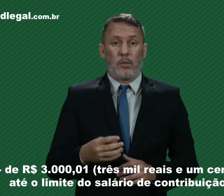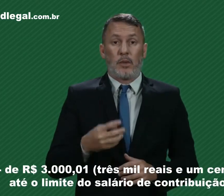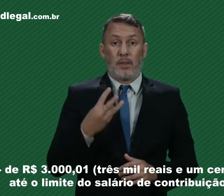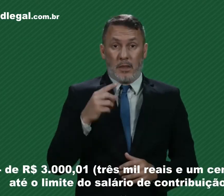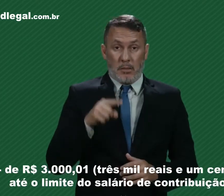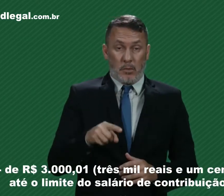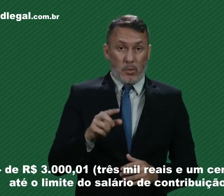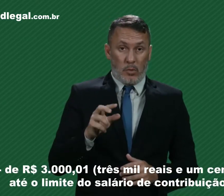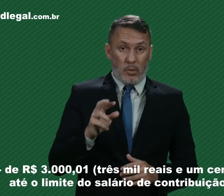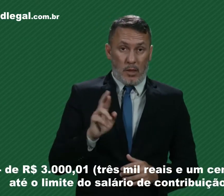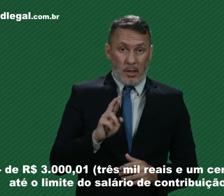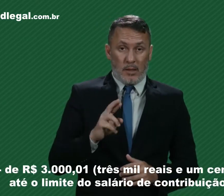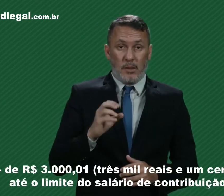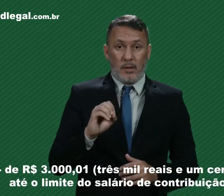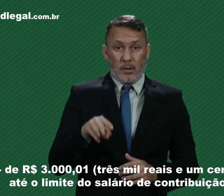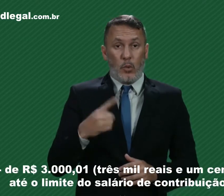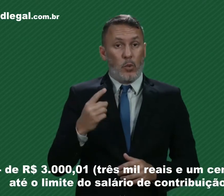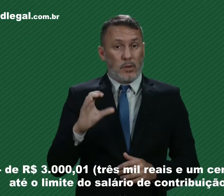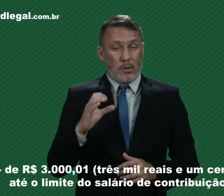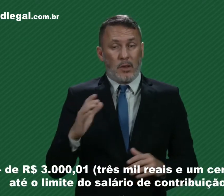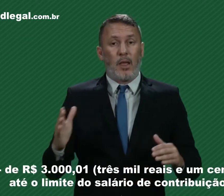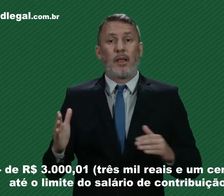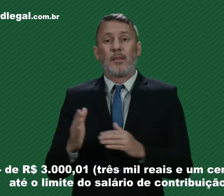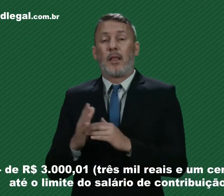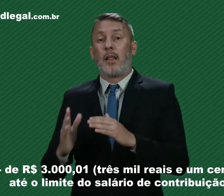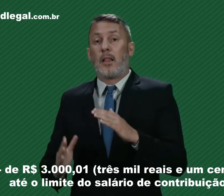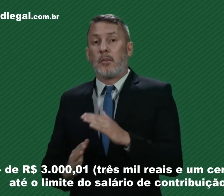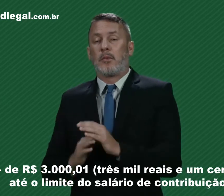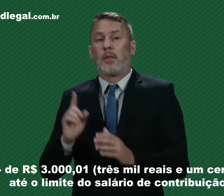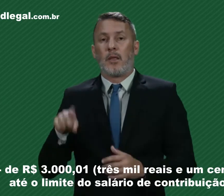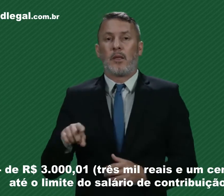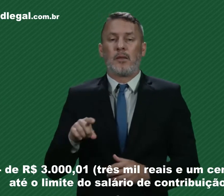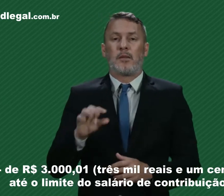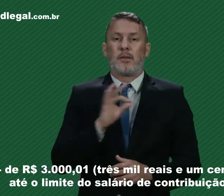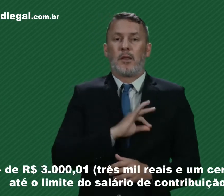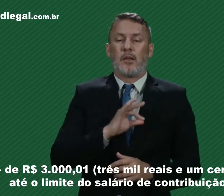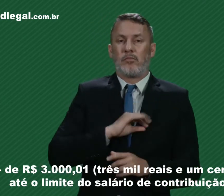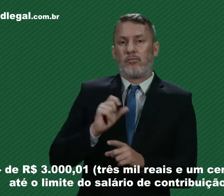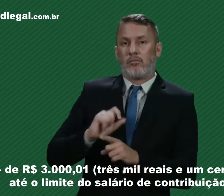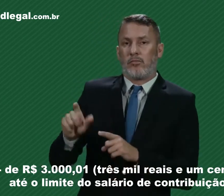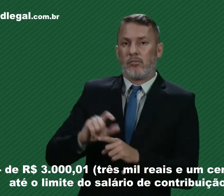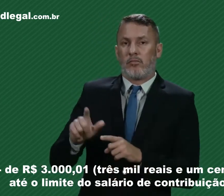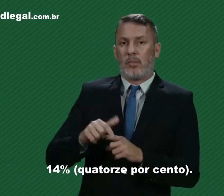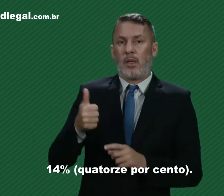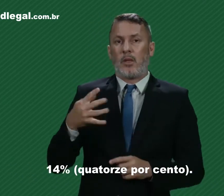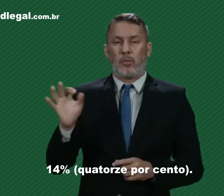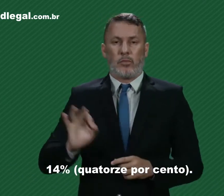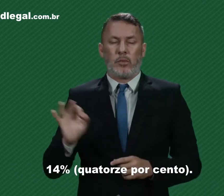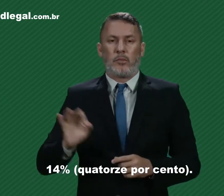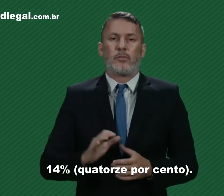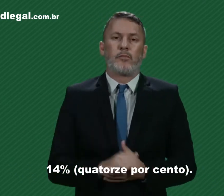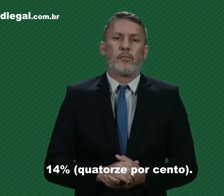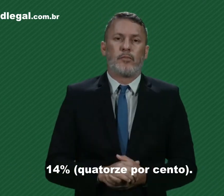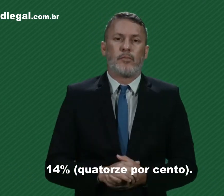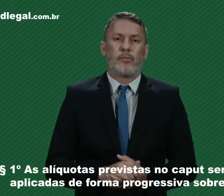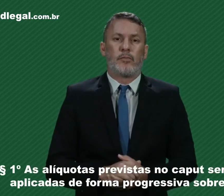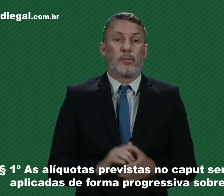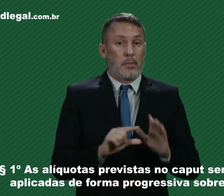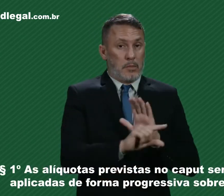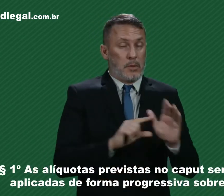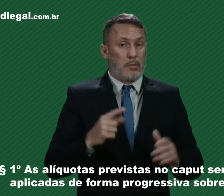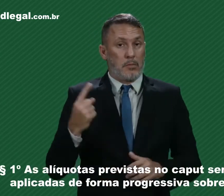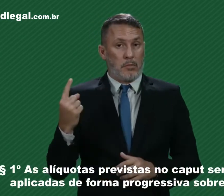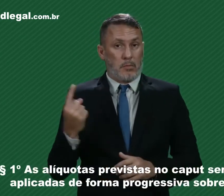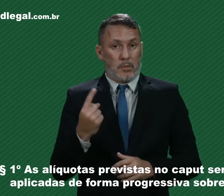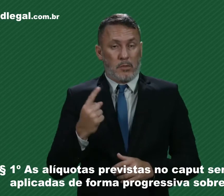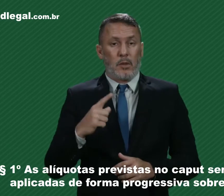4, de R$ 3.001 até o limite do salário de contribuição, 14%.